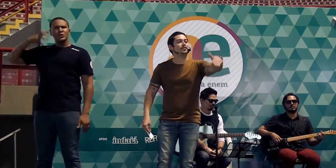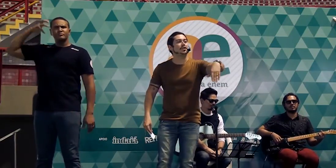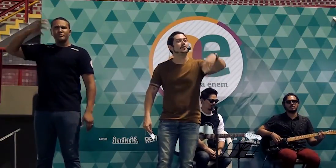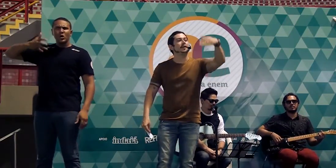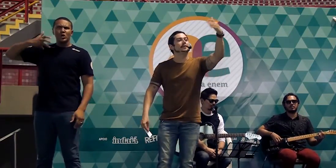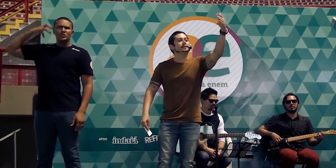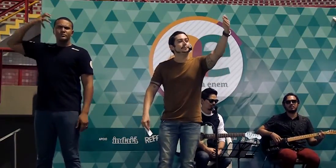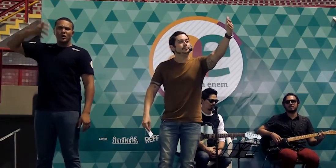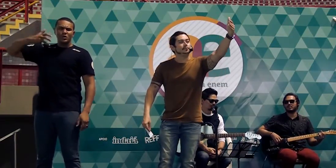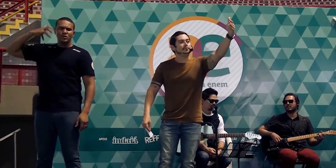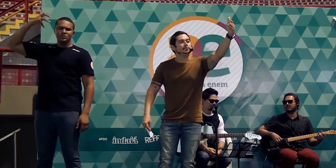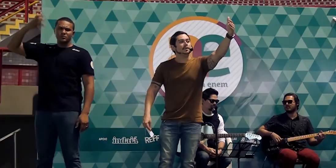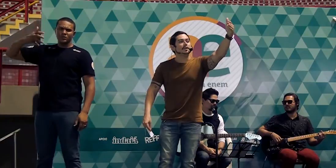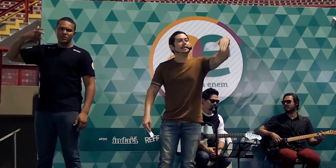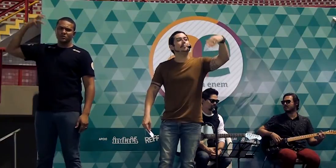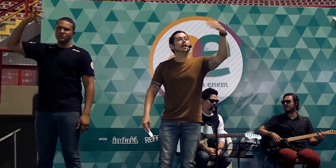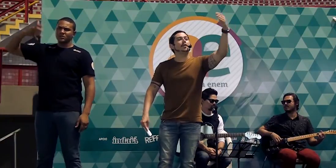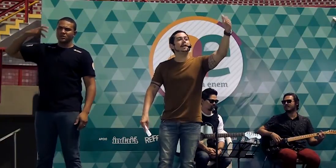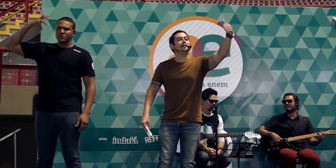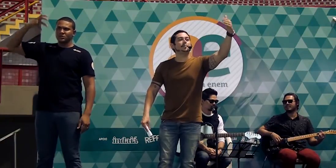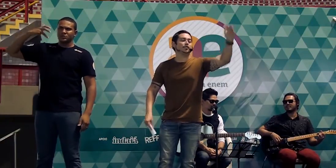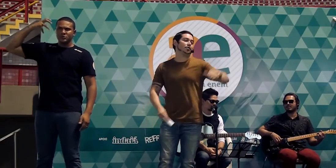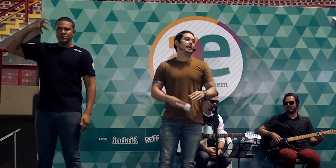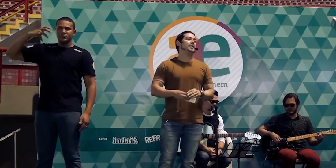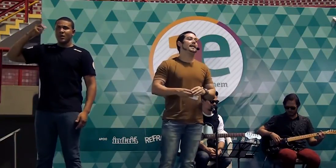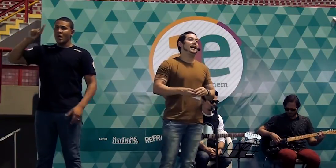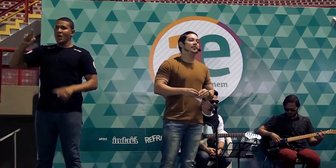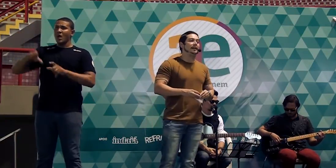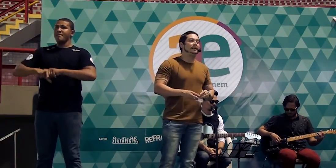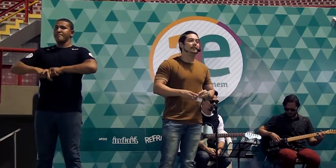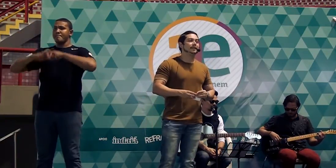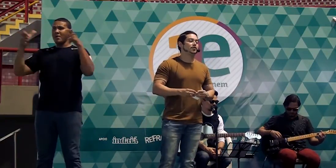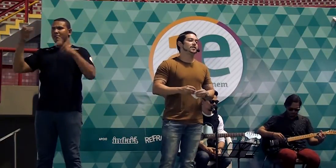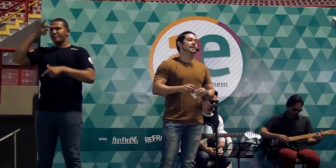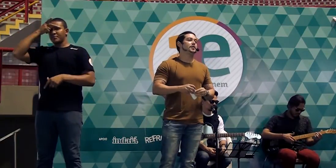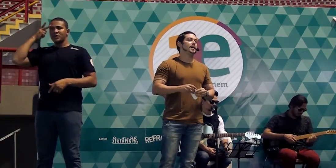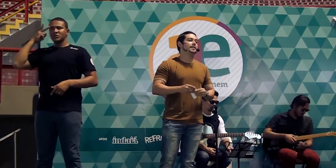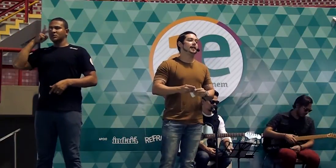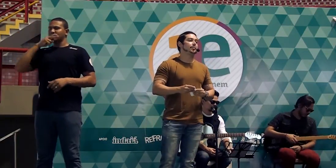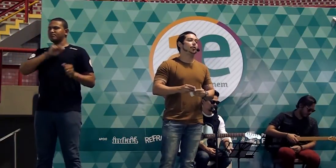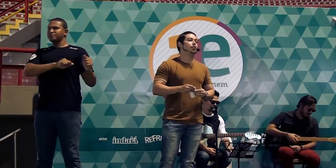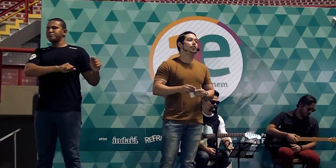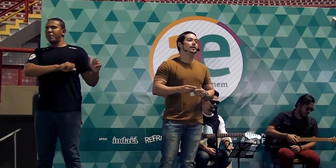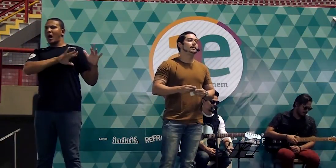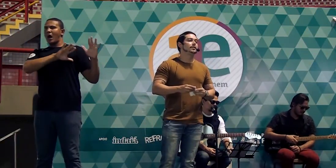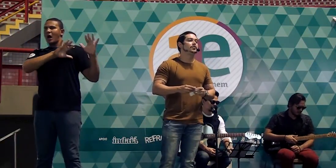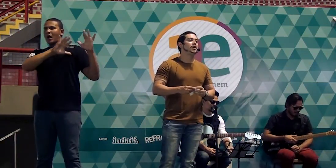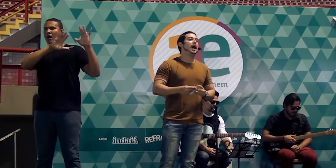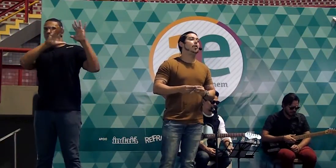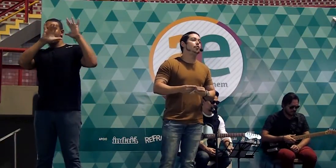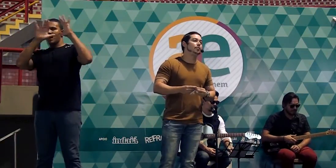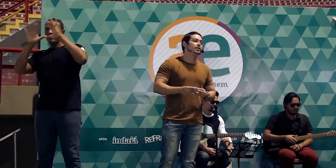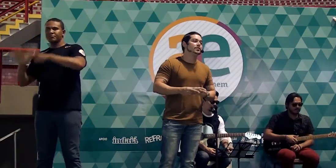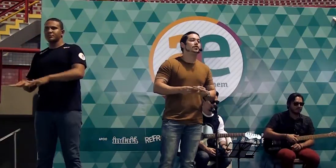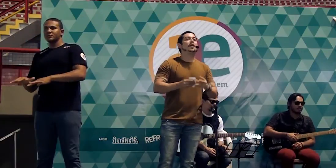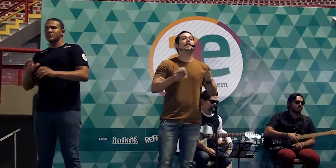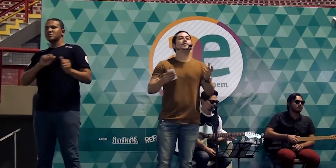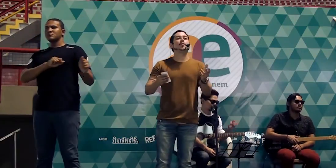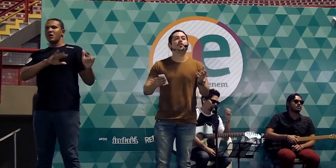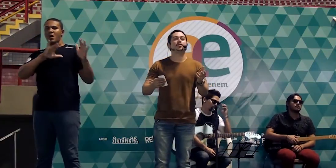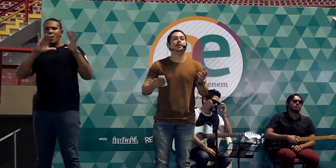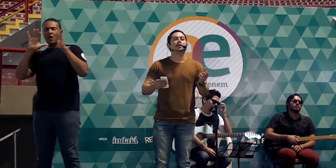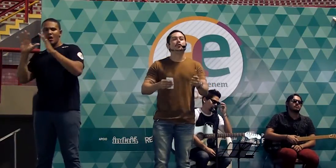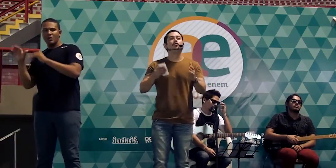fosse a narrativa da maioria da pessoa que migrava na sociedade brasileira à procura de algo, de